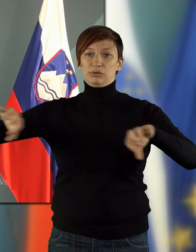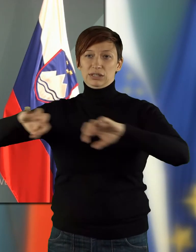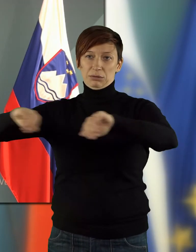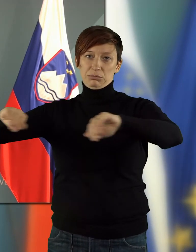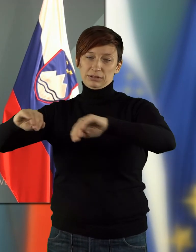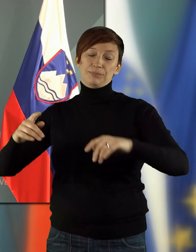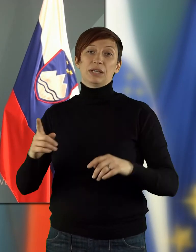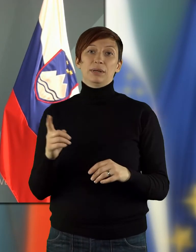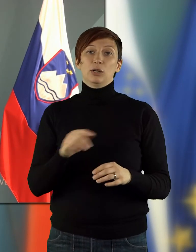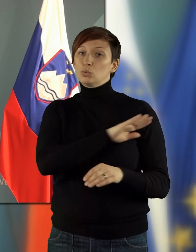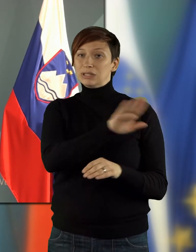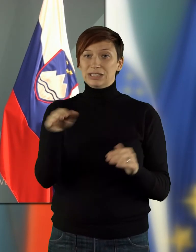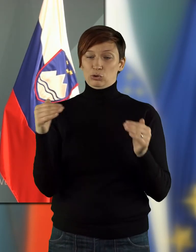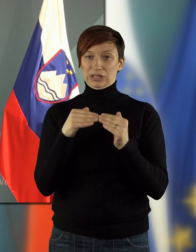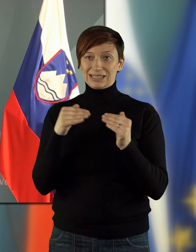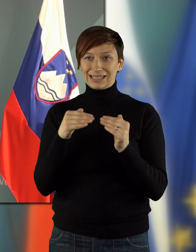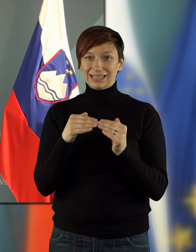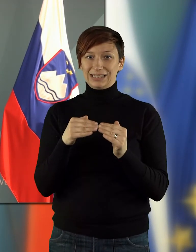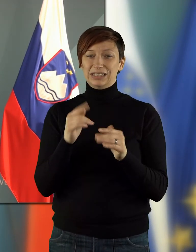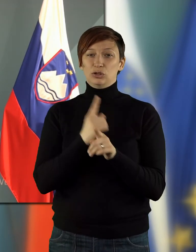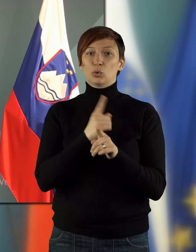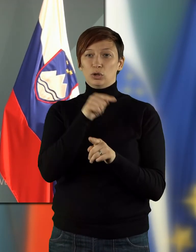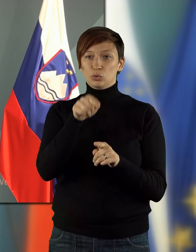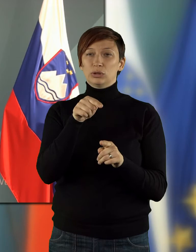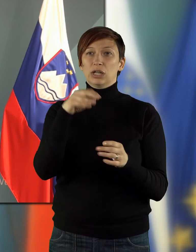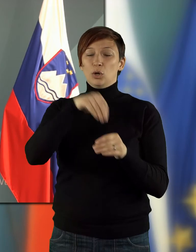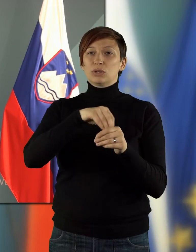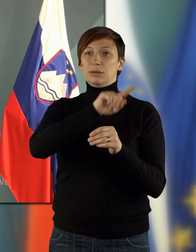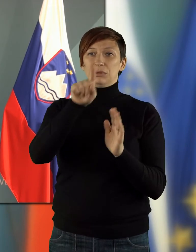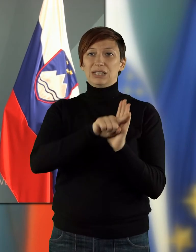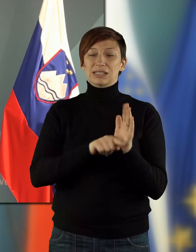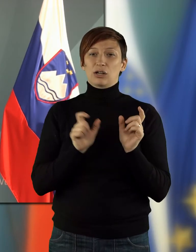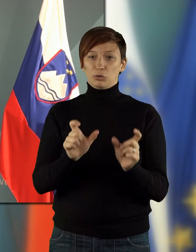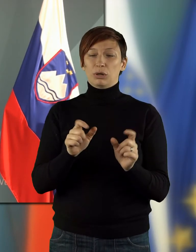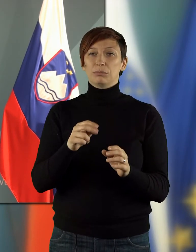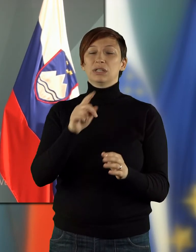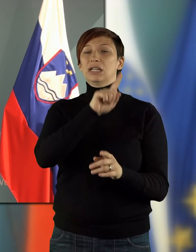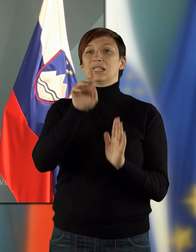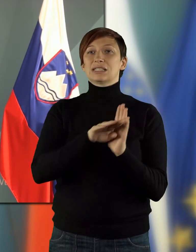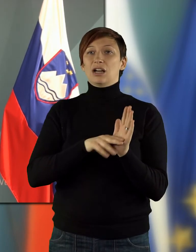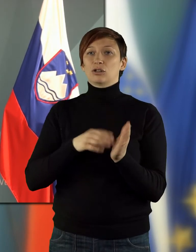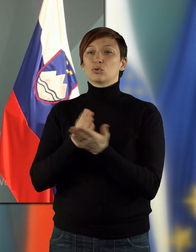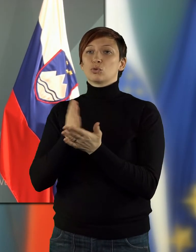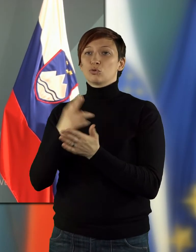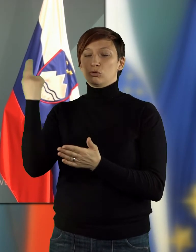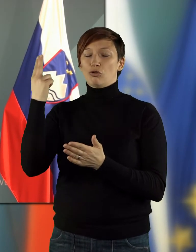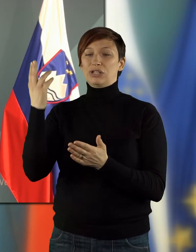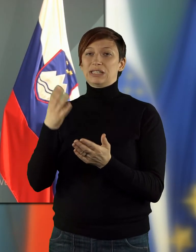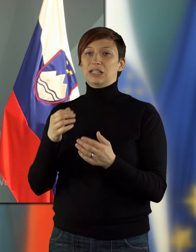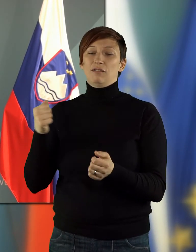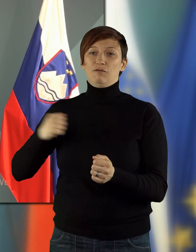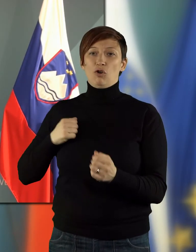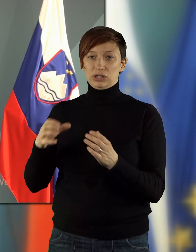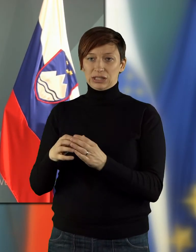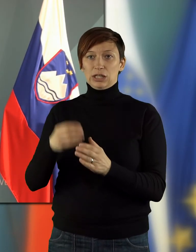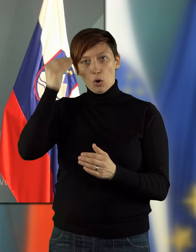drug. Zagotovo pa so se vsi strinjali in to je tudi vsebina zakona o obrambi in zakona o slovenski vojski, službi slovenski